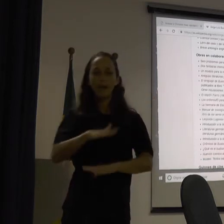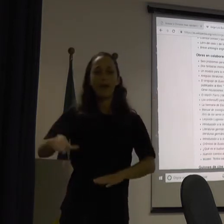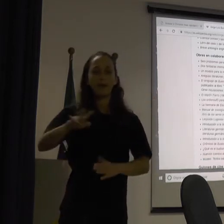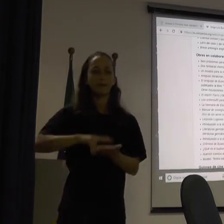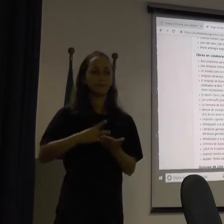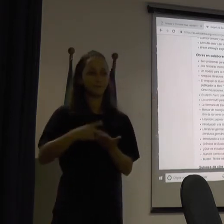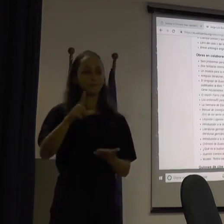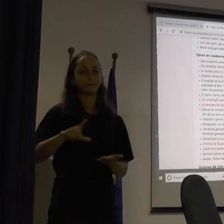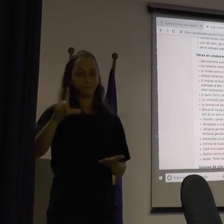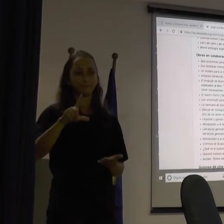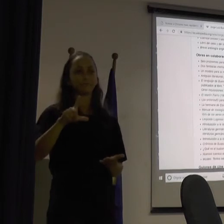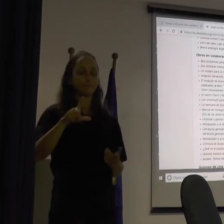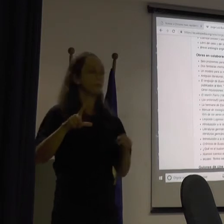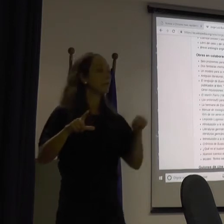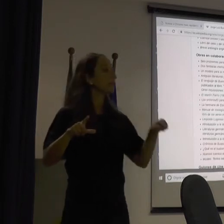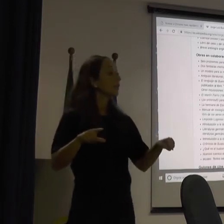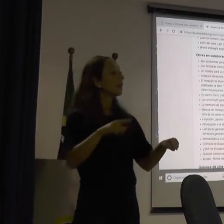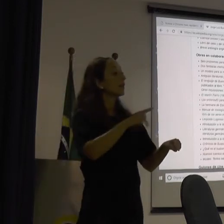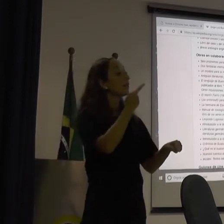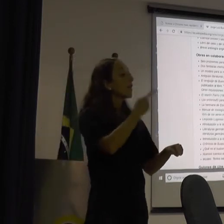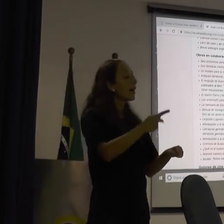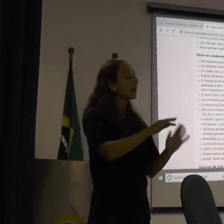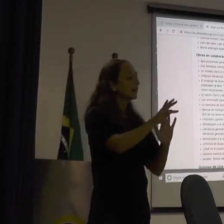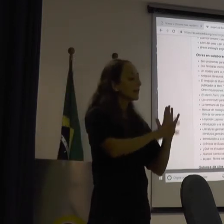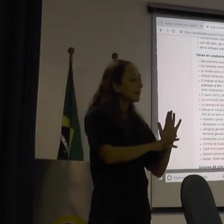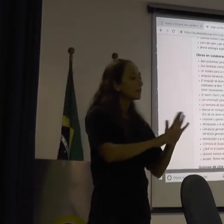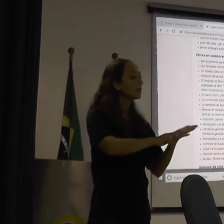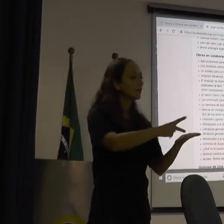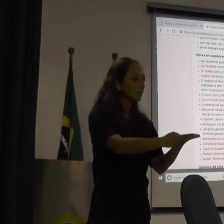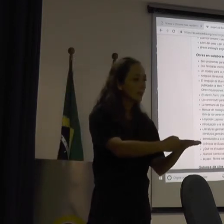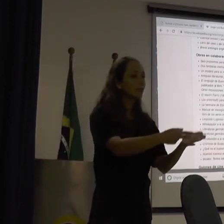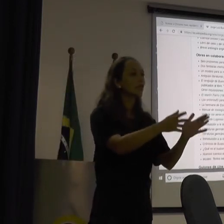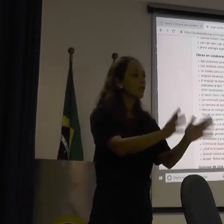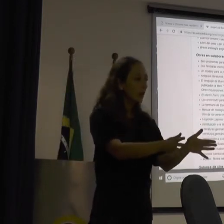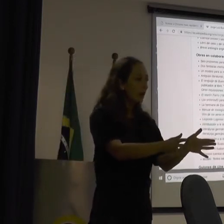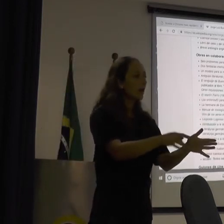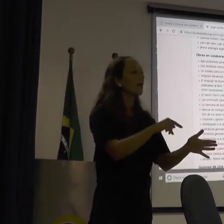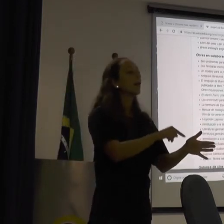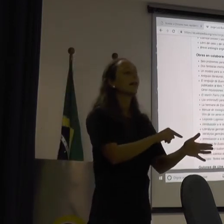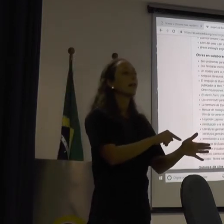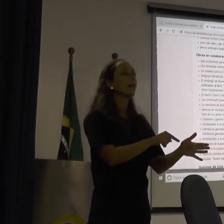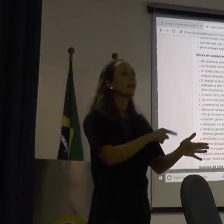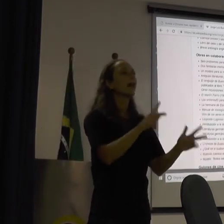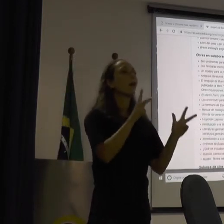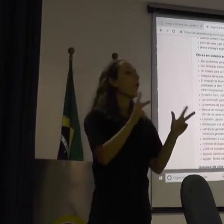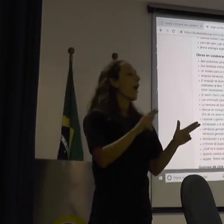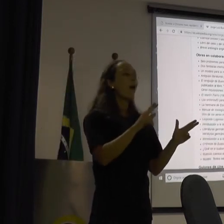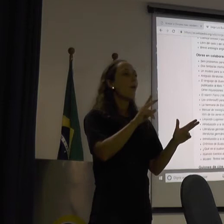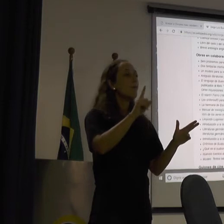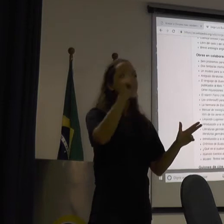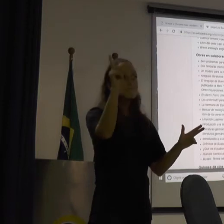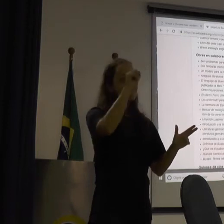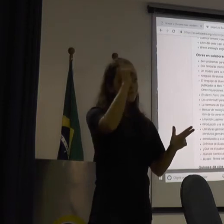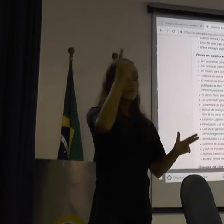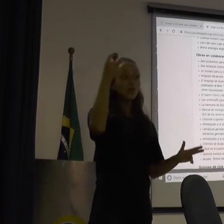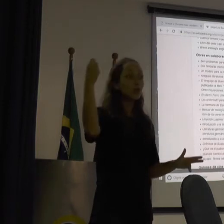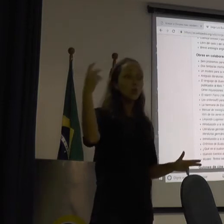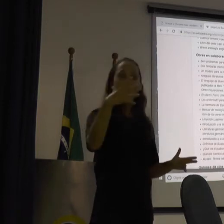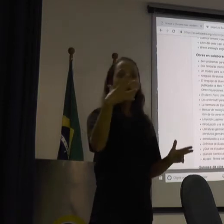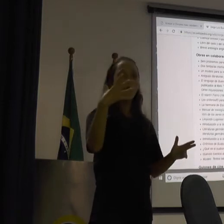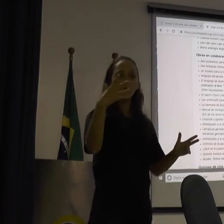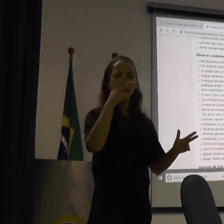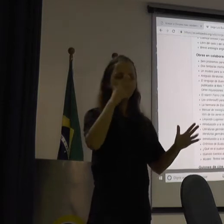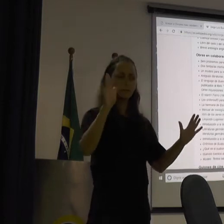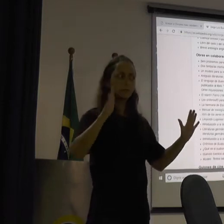Borges, né, a respeito do texto traduzido, eu acho que é um verdadeiro ovo de Colombo, né? Como acontece com as grandes invenções, né? Ele